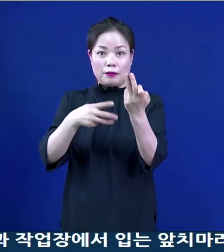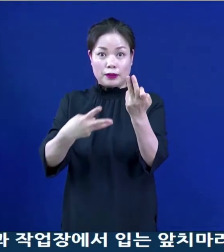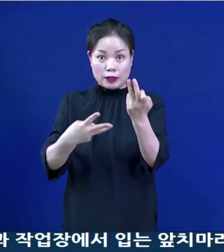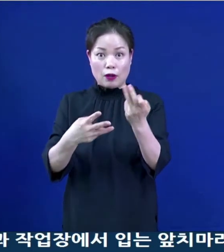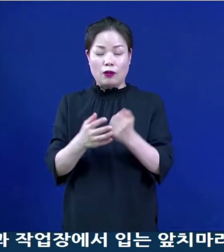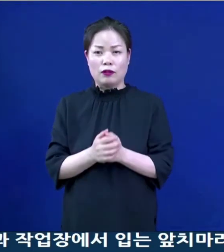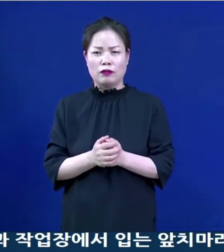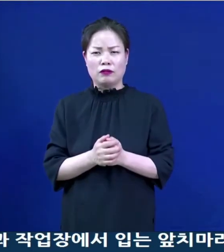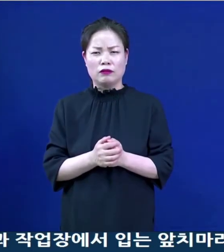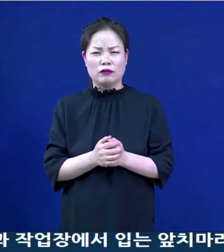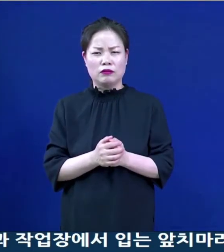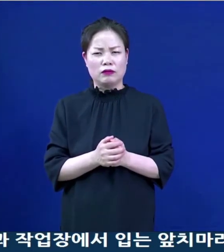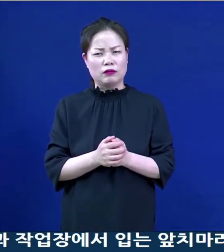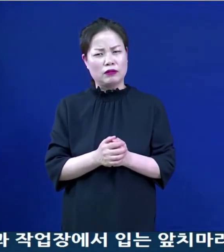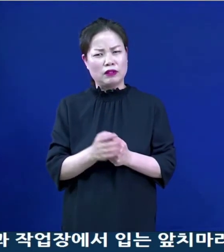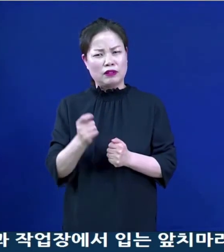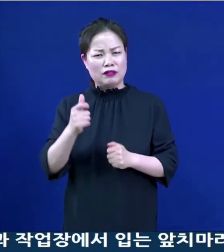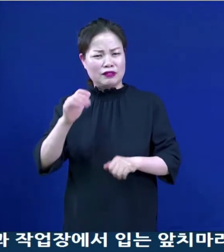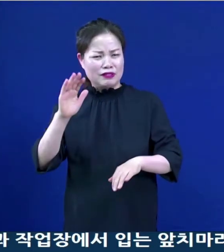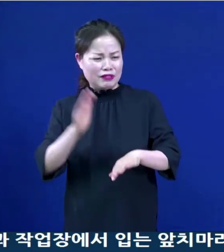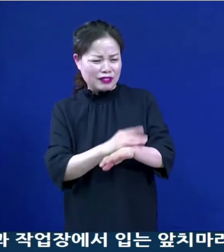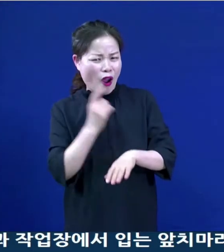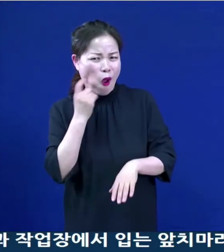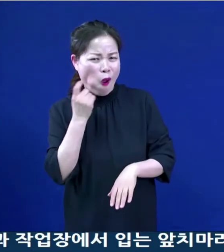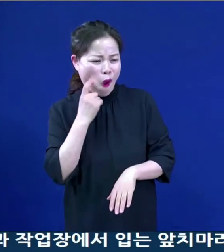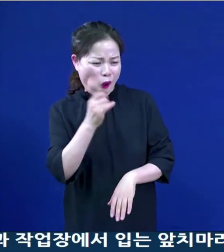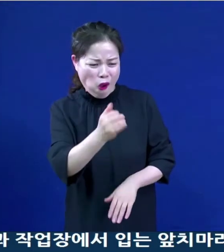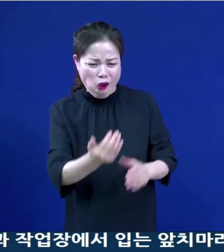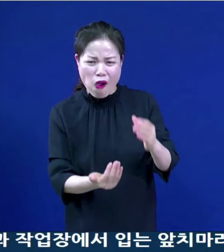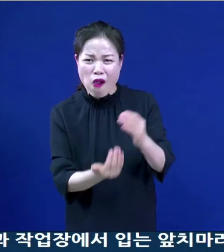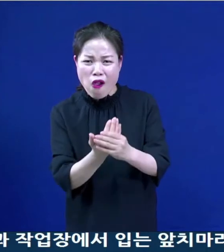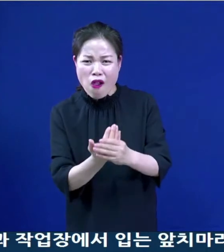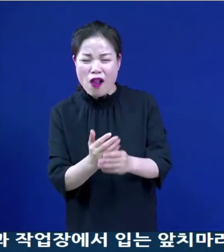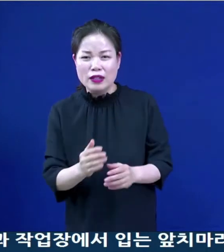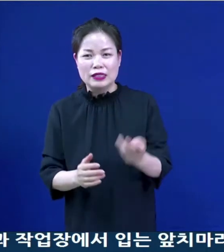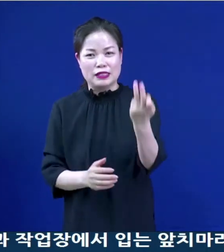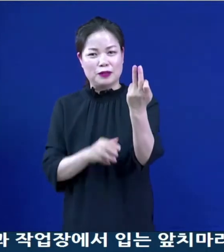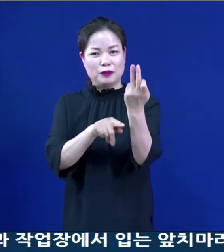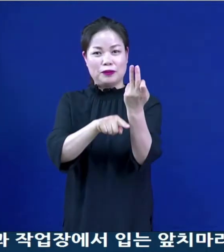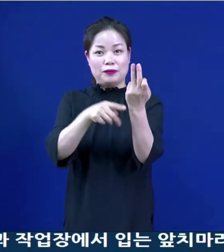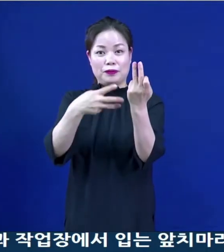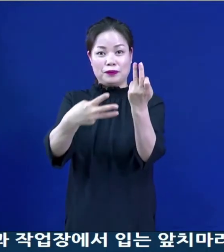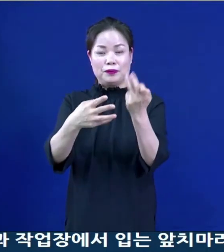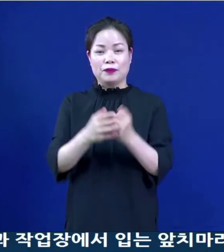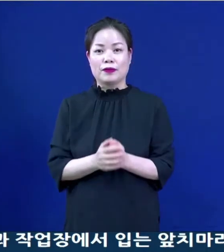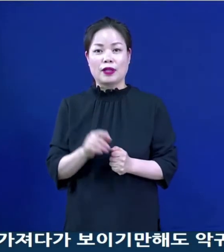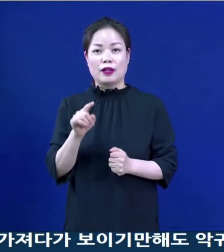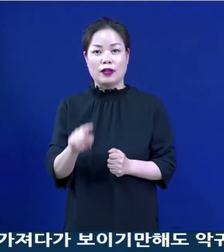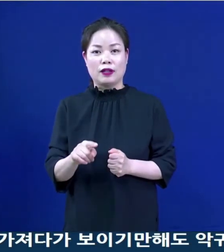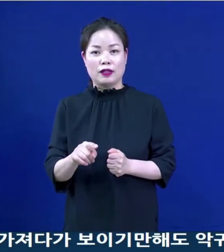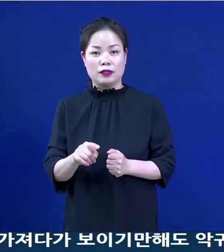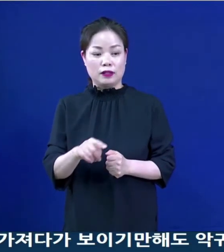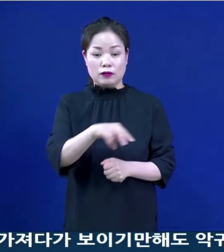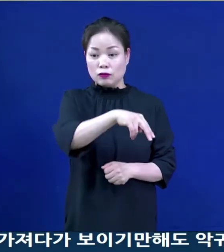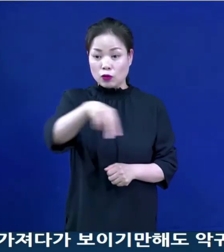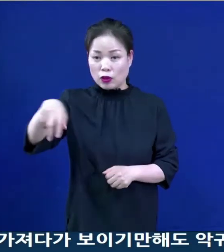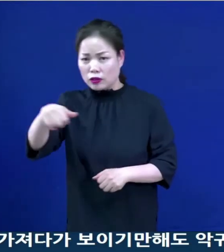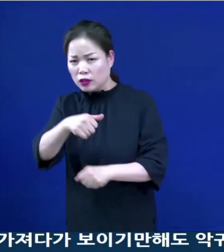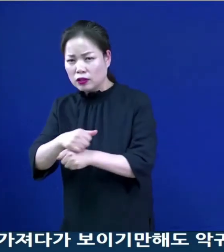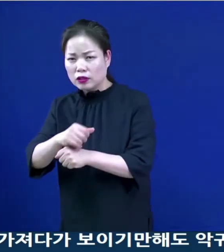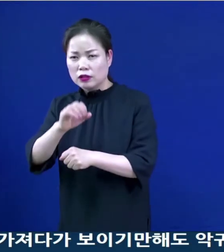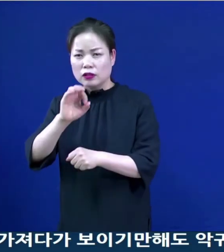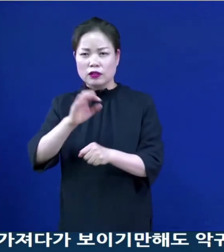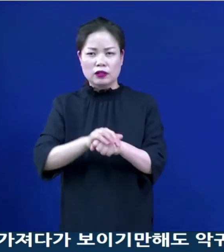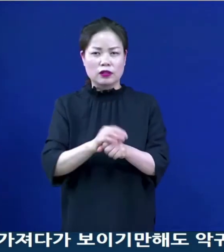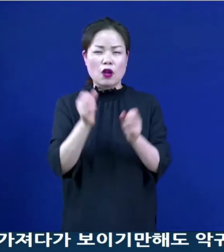13절 이러다 보니까 짝퉁들이 생기기 시작합니다. 13절 같이 읽겠습니다. 이에 돌아다니며